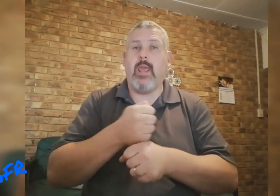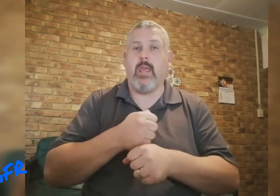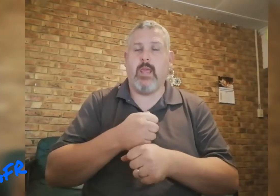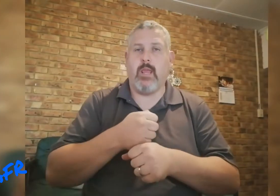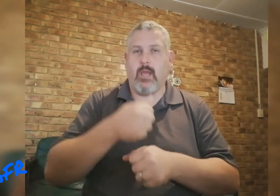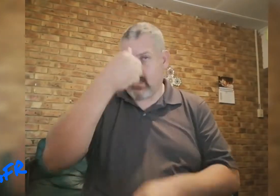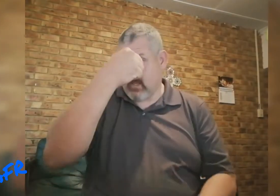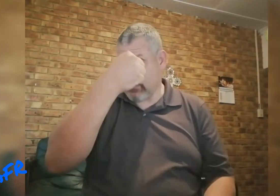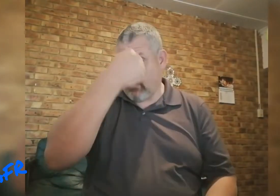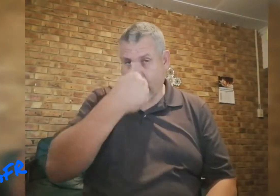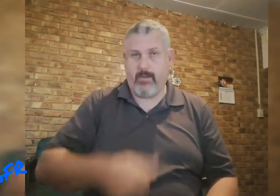die self.